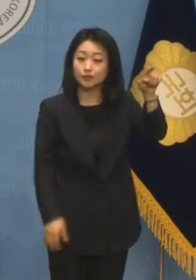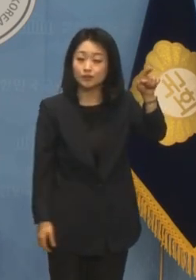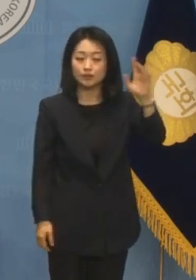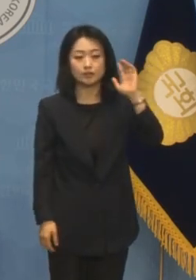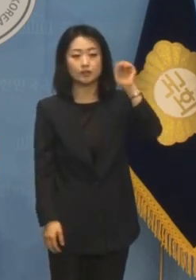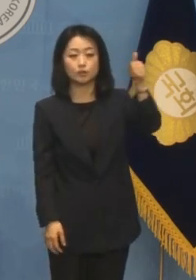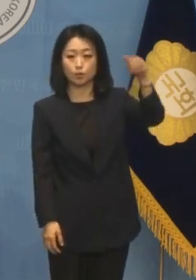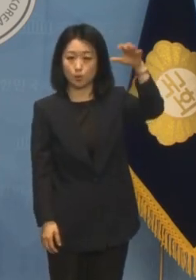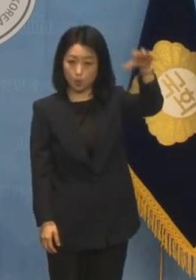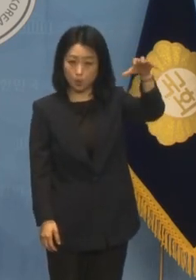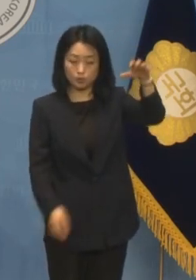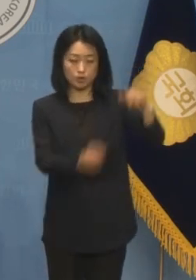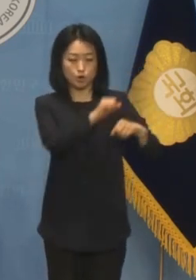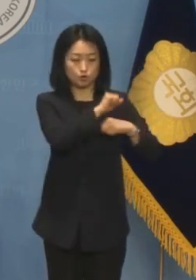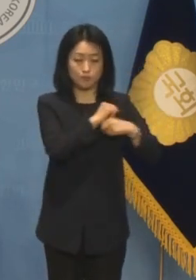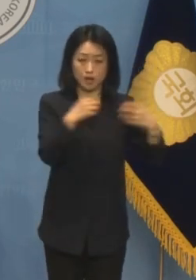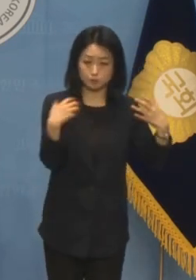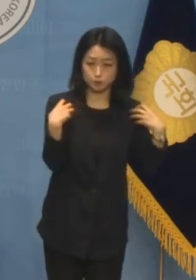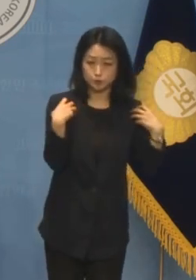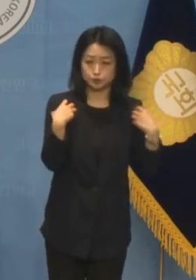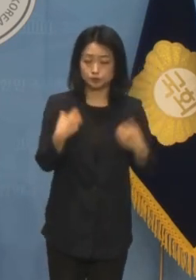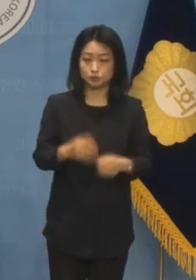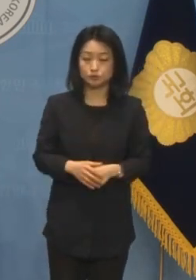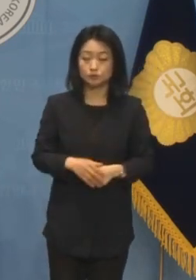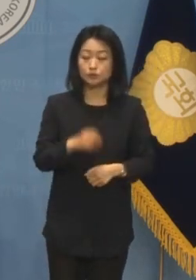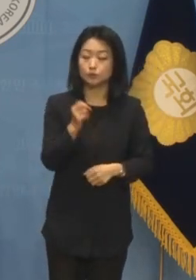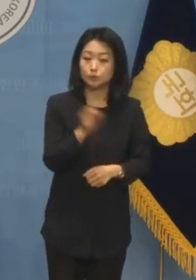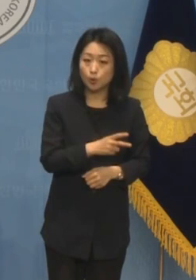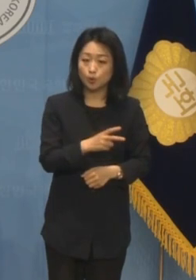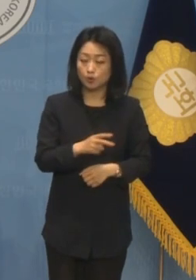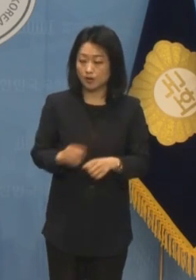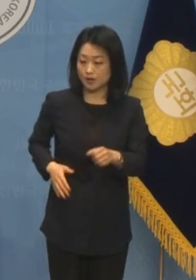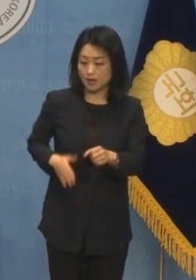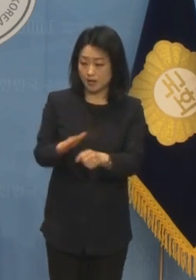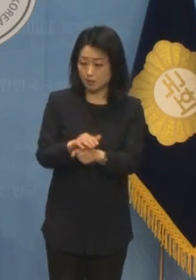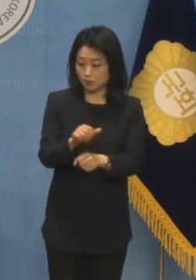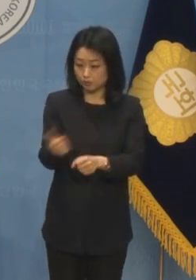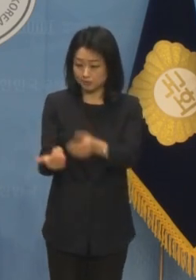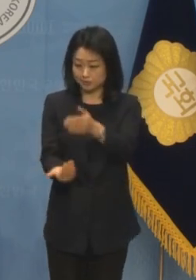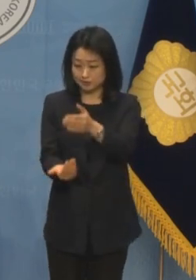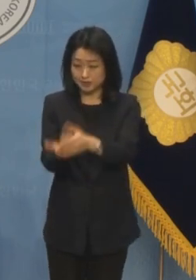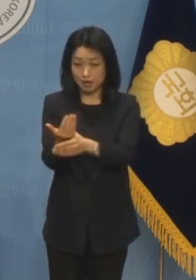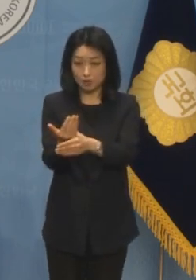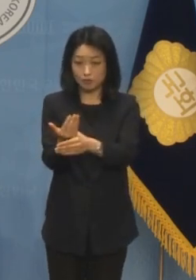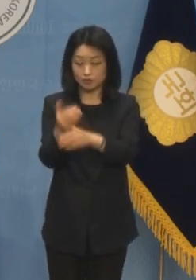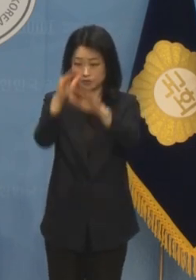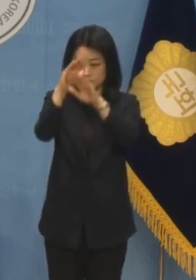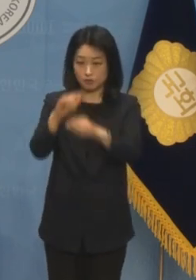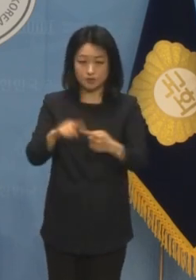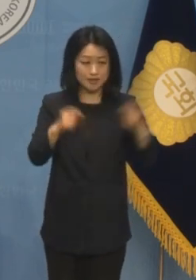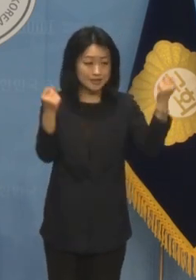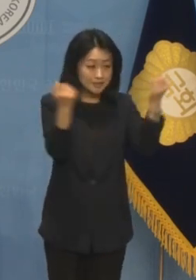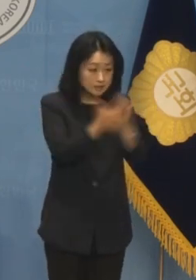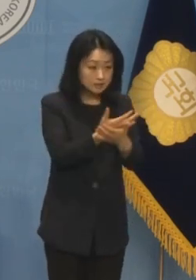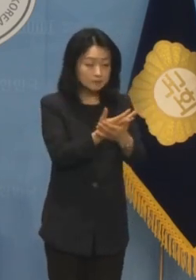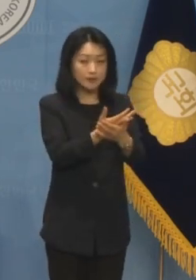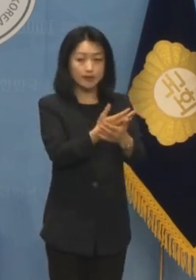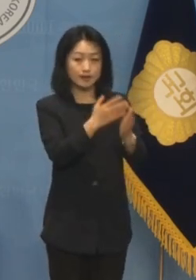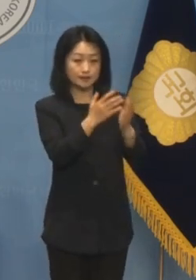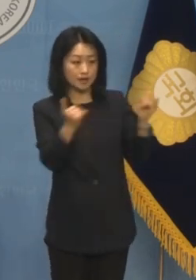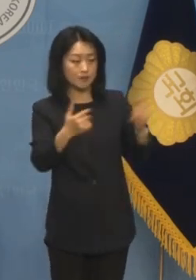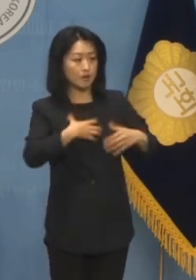대통령실과 국방부를 비롯해 해병대원 순직 사건 관련자들에게 경고합니다. 더